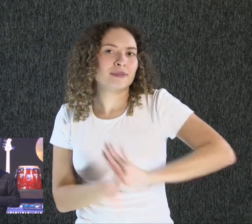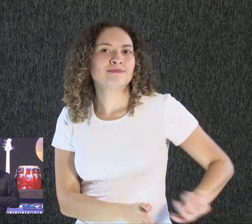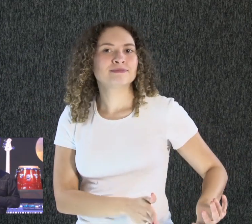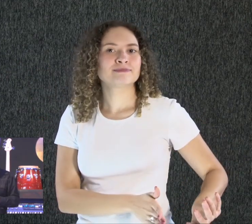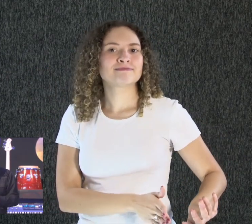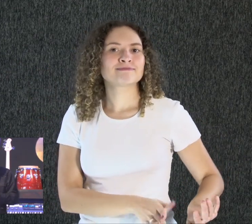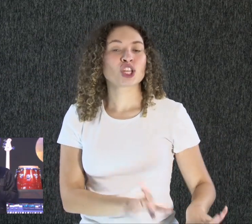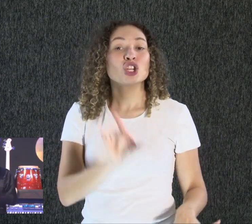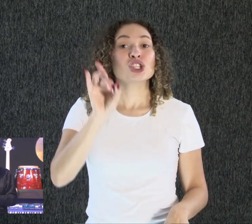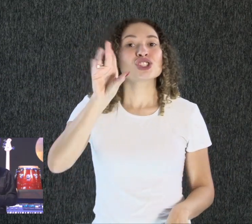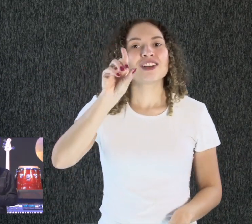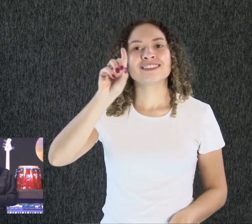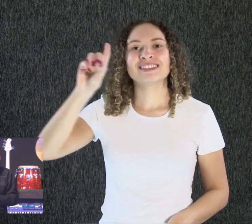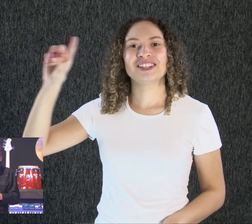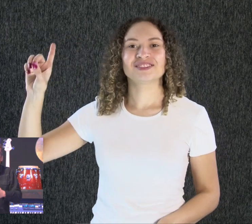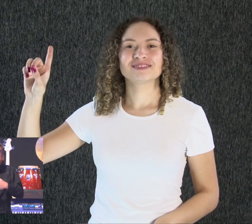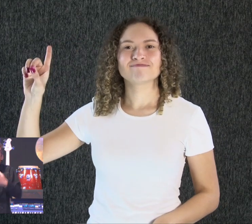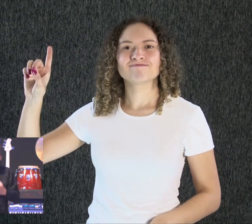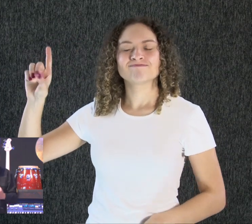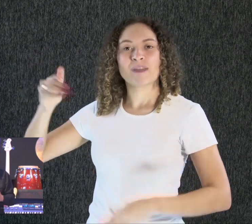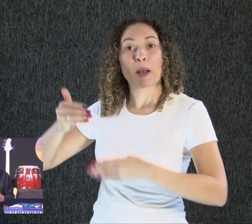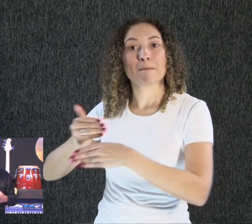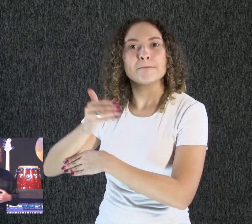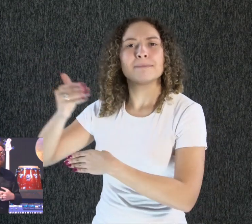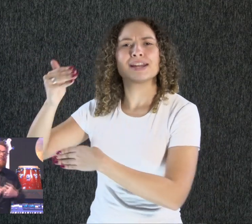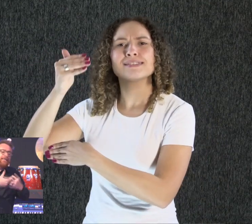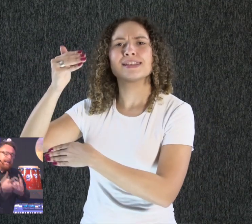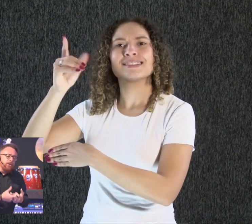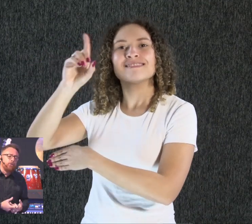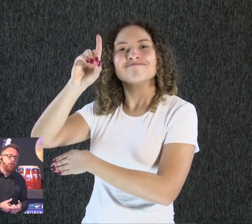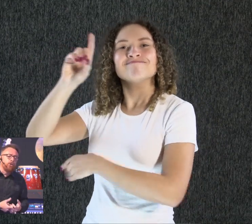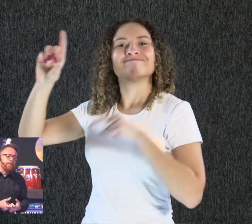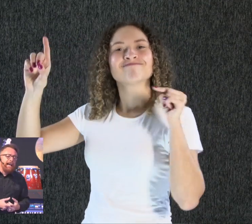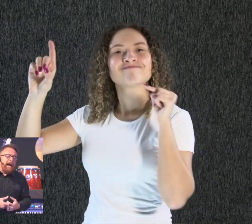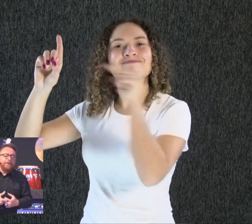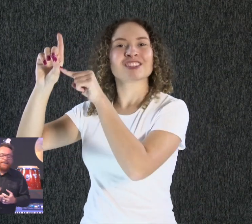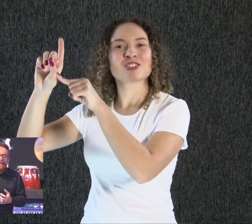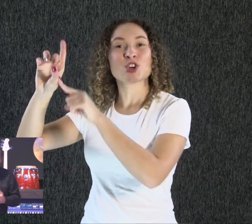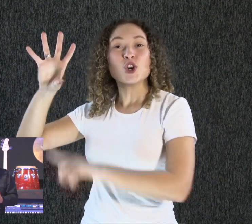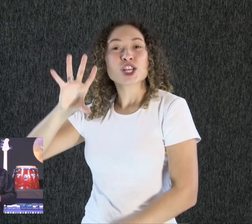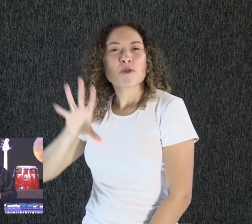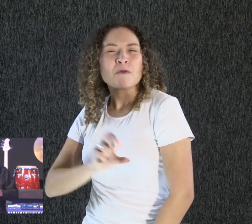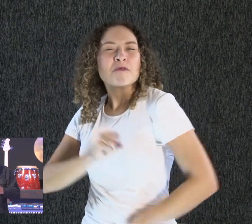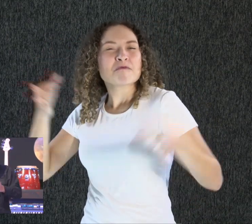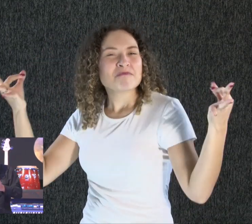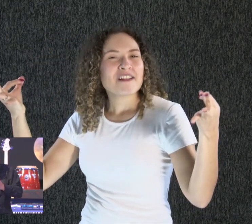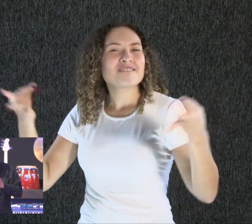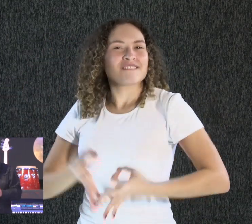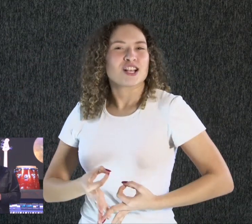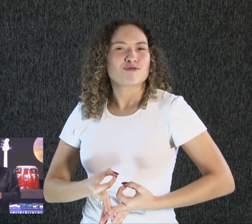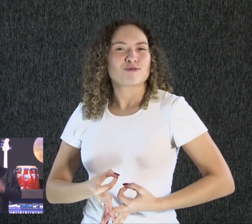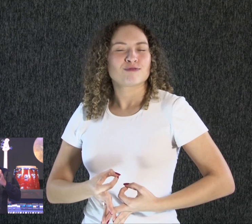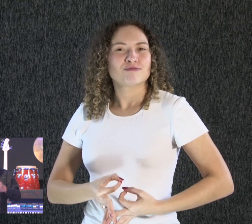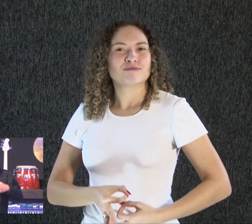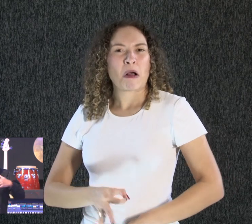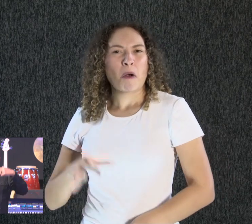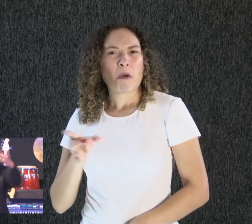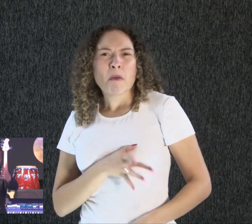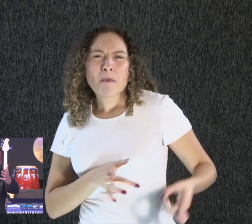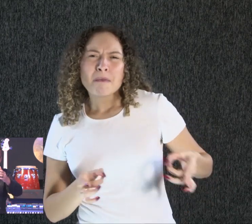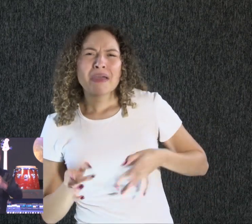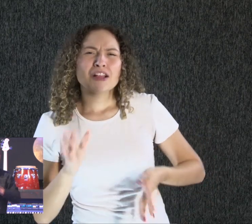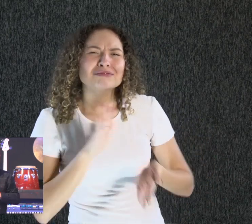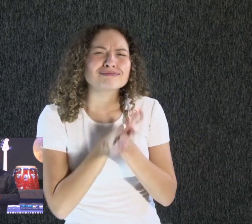gente. É só Deus. É a presença do verdadeiro amor. A presença do perfeito amor que lança